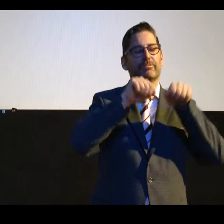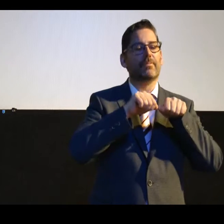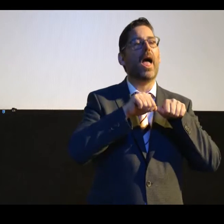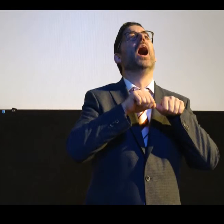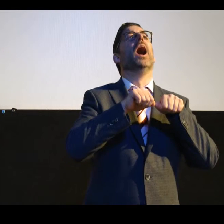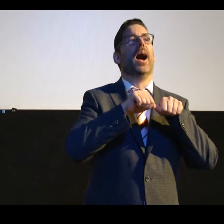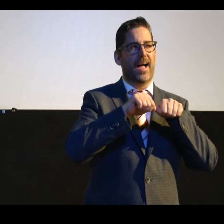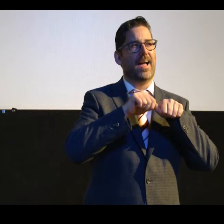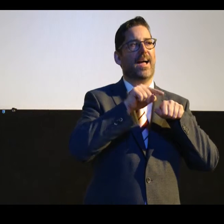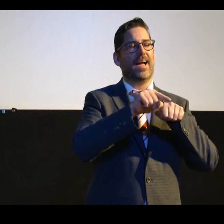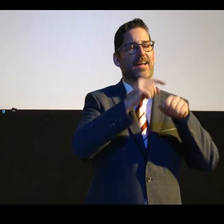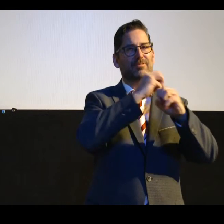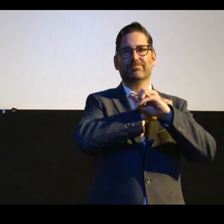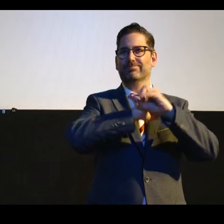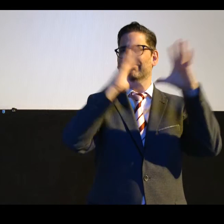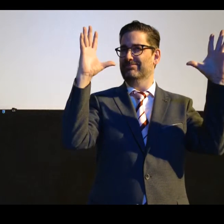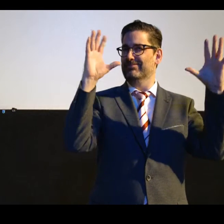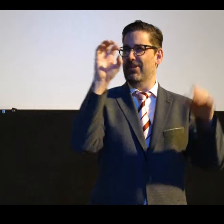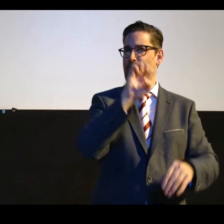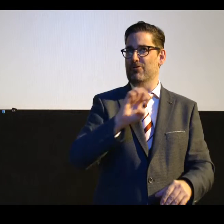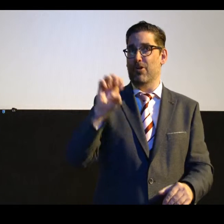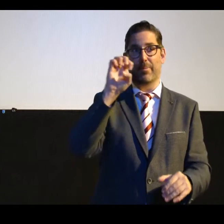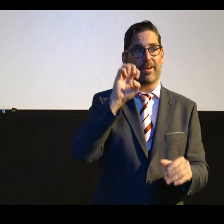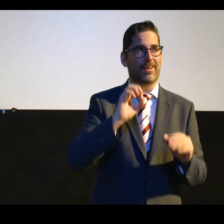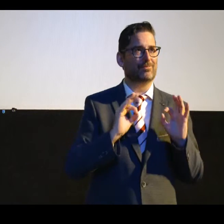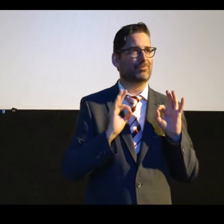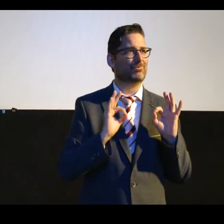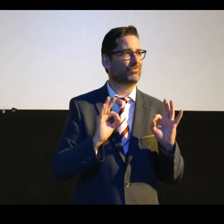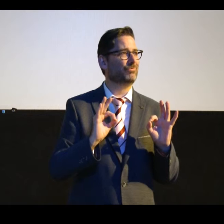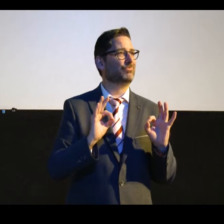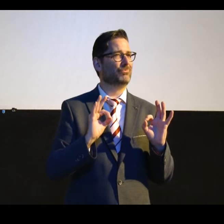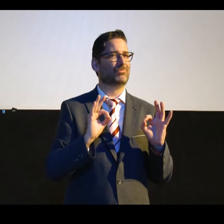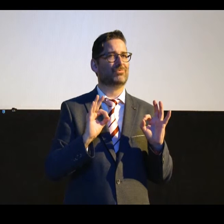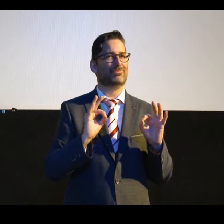de un ratio aproximado de 130 personas.